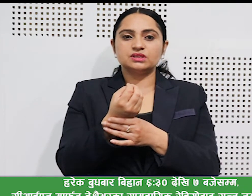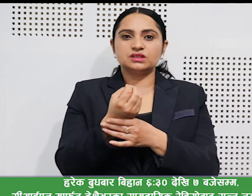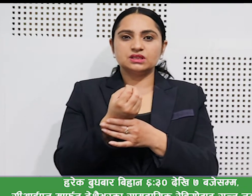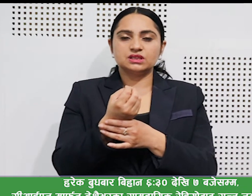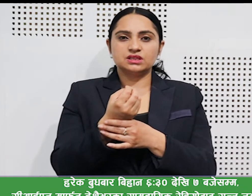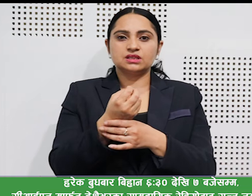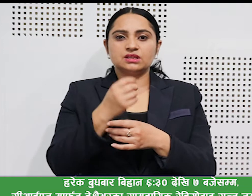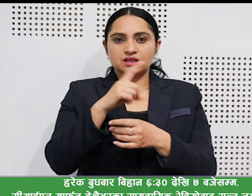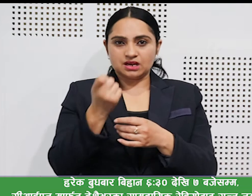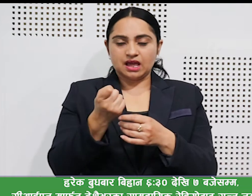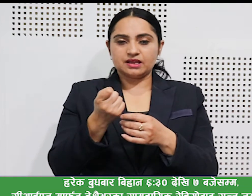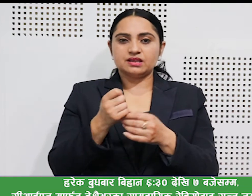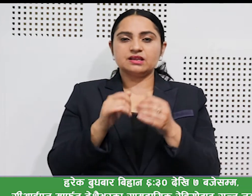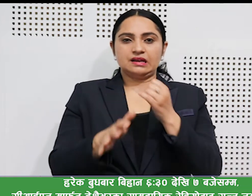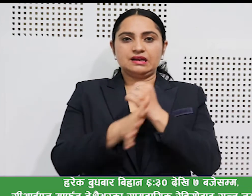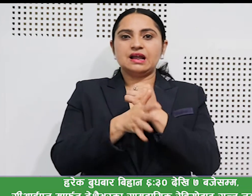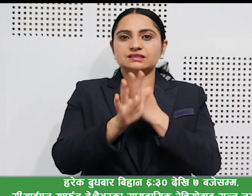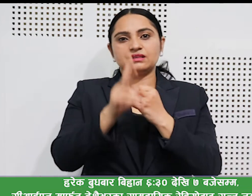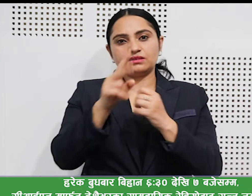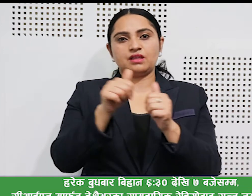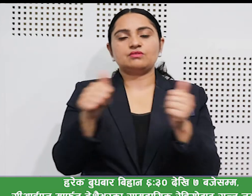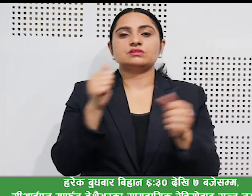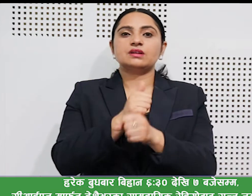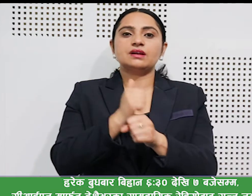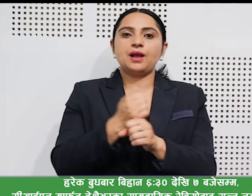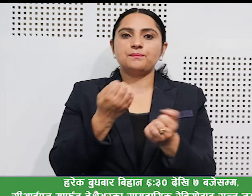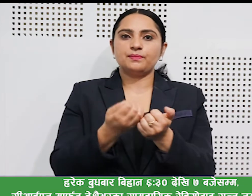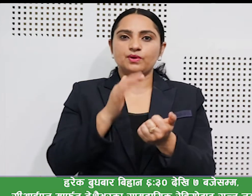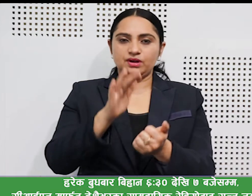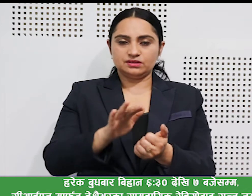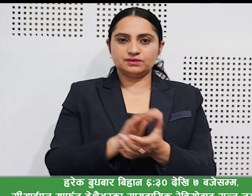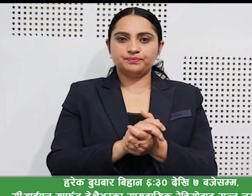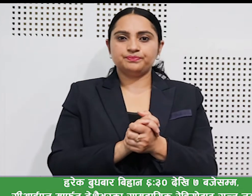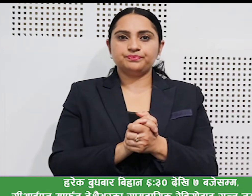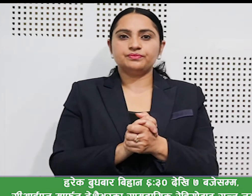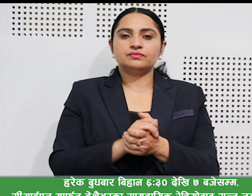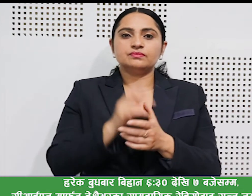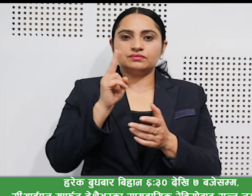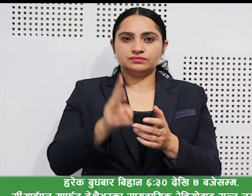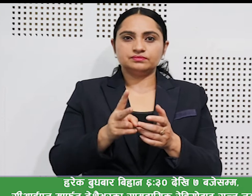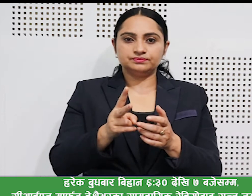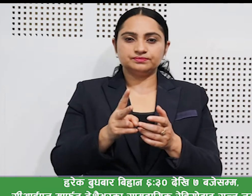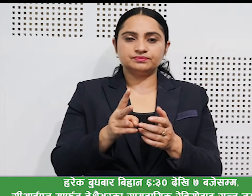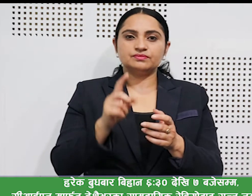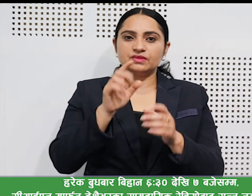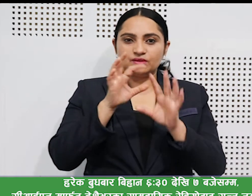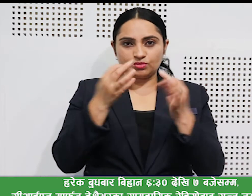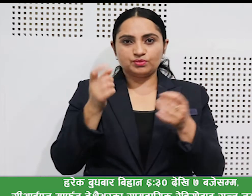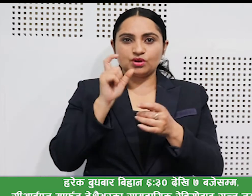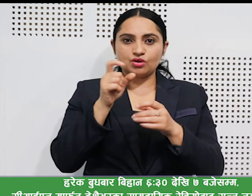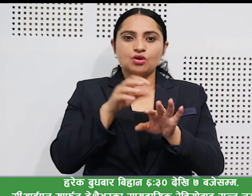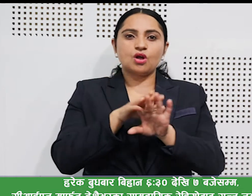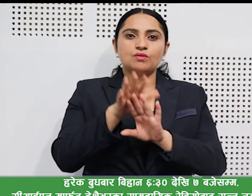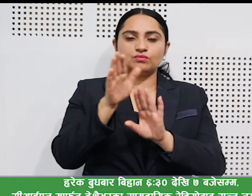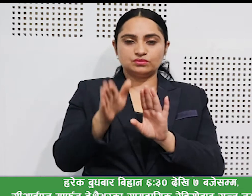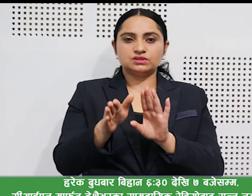जुन क्लस्टर मेकानिजमको हामी एसोसमा हामी छौँ। त्यसमा पनि प्रोटेक्सन क्लस्टर, त्यसपछि लजिस्टिक क्लस्टर, न्युट्रिसन